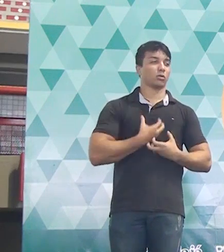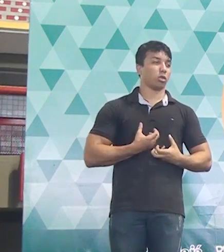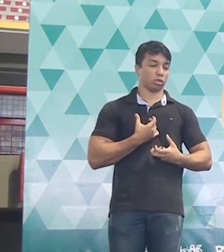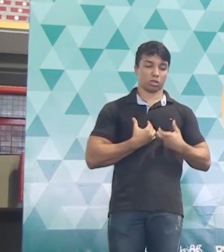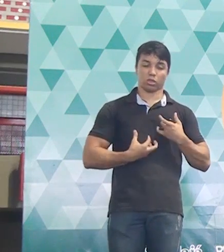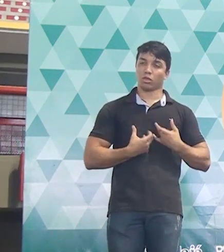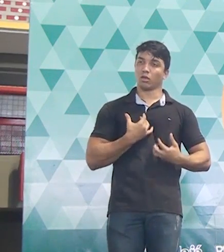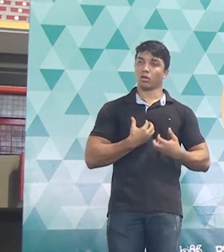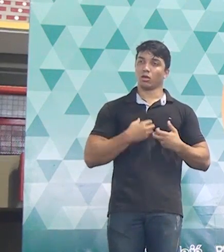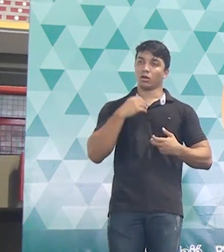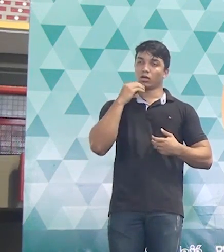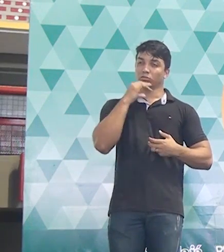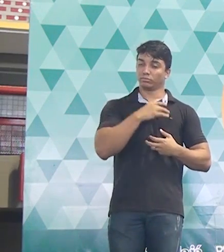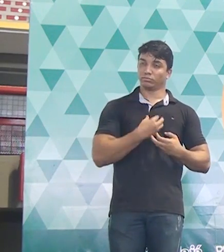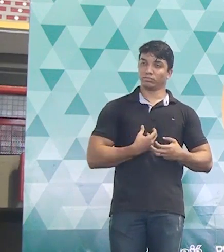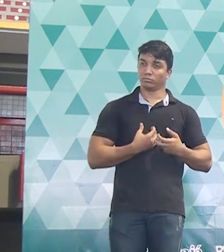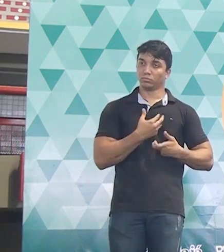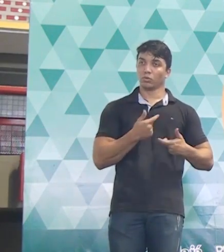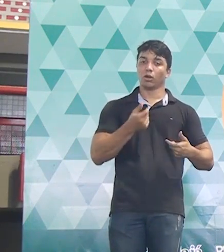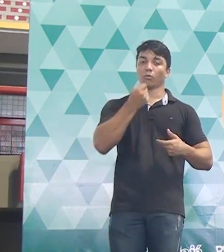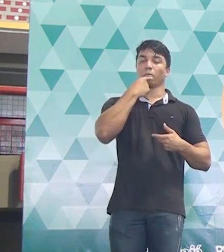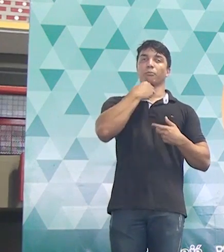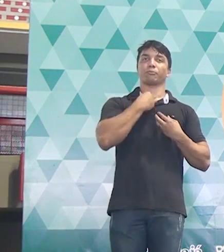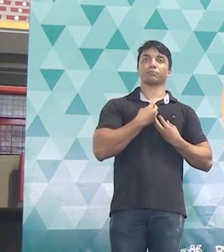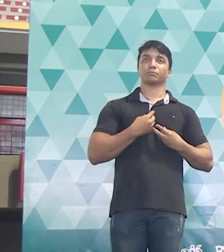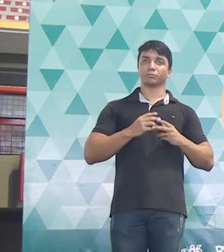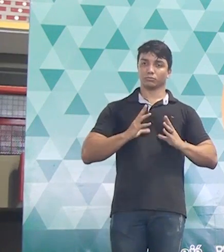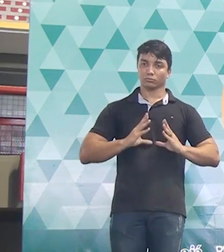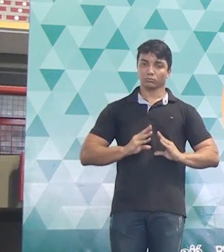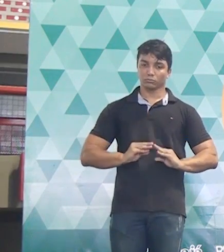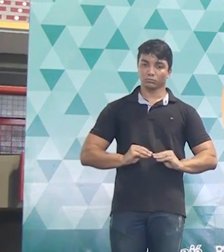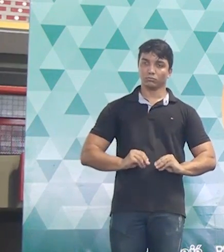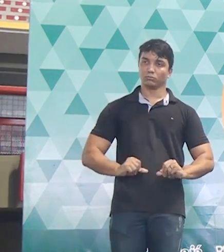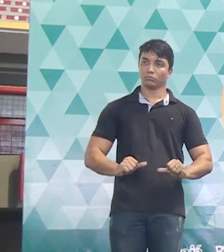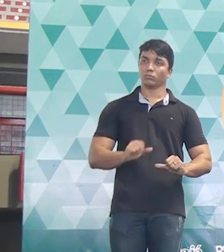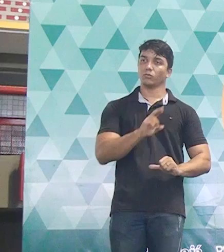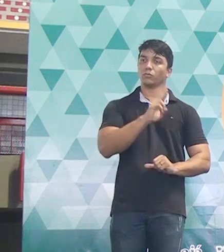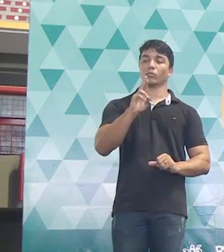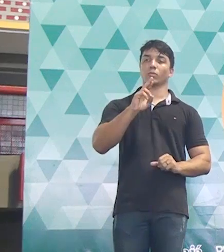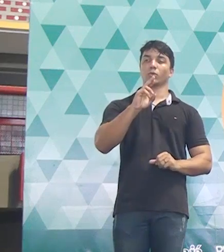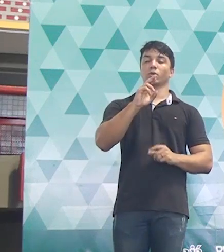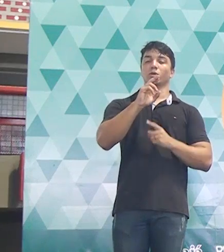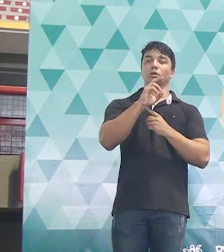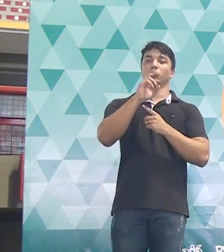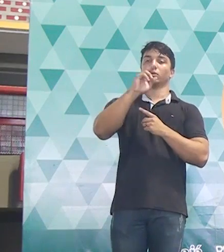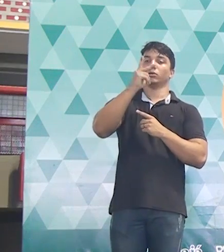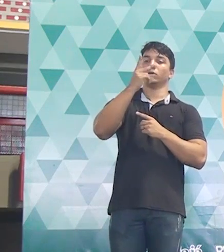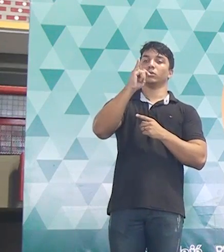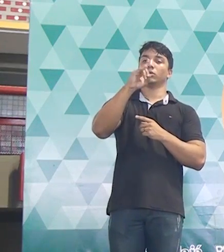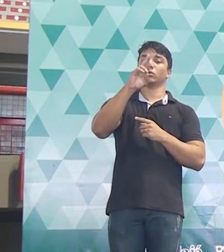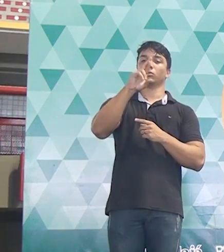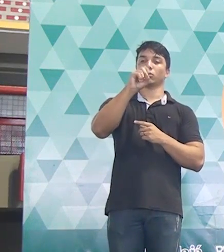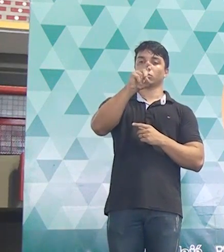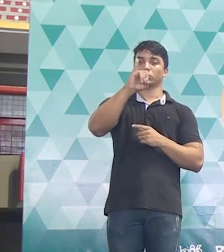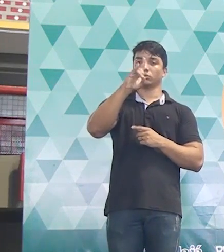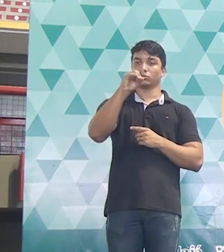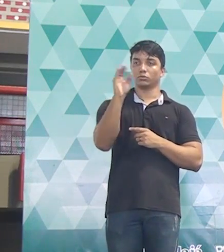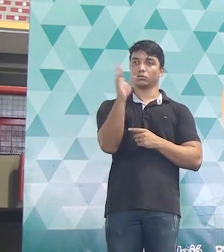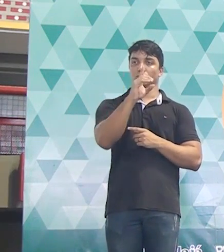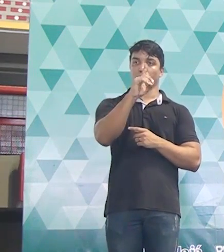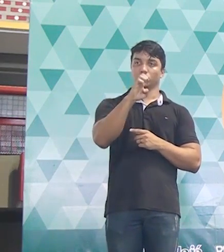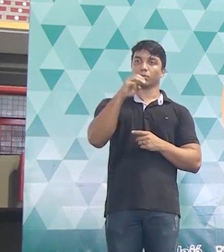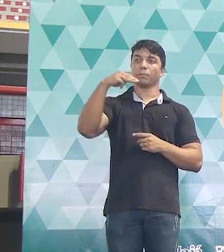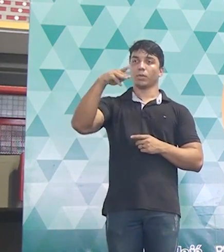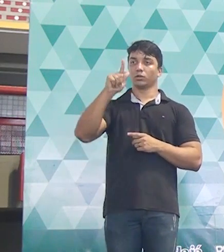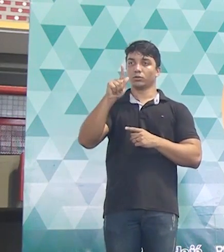é MgOH2. Seu nome oficial é hidróxido de magnésio. Pessoal, gravem isso, viu?